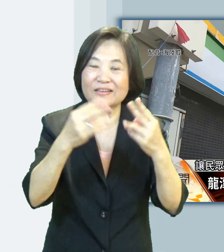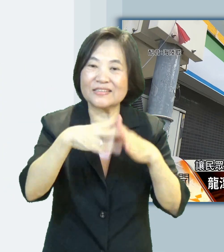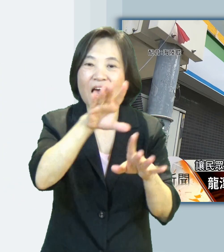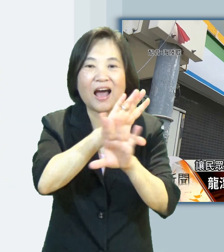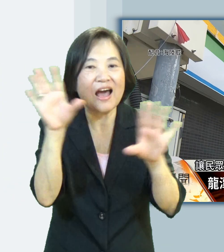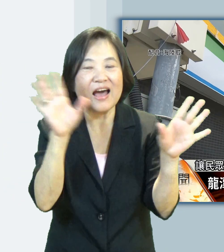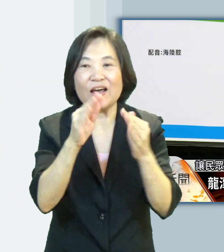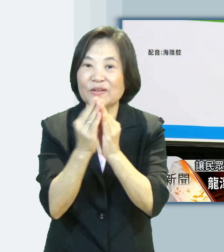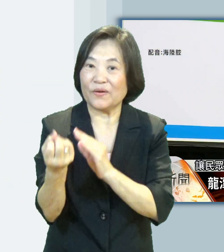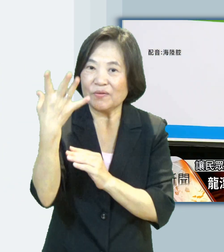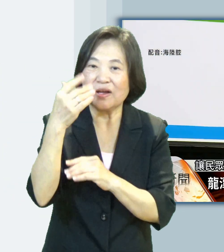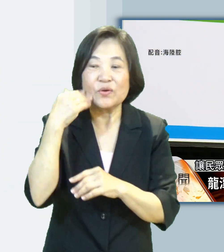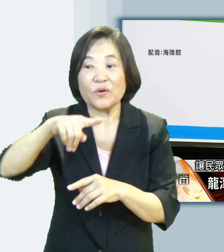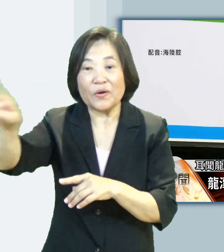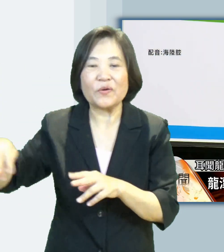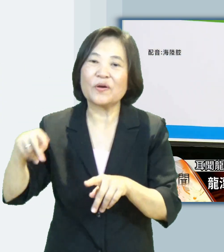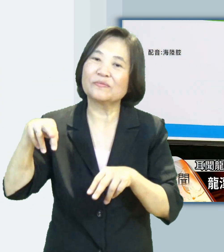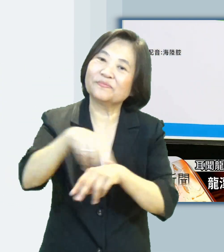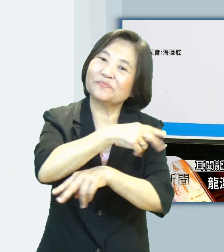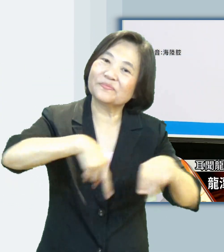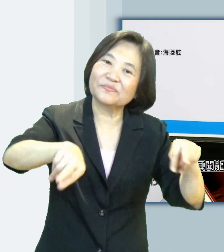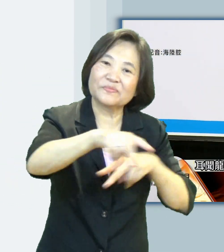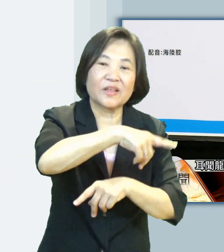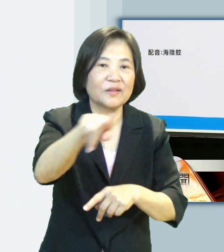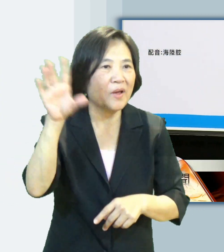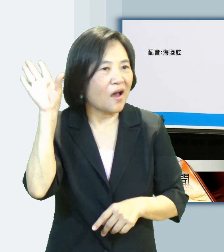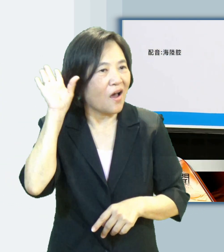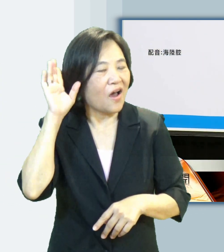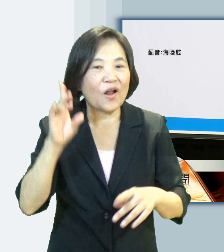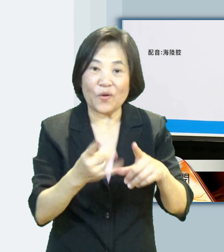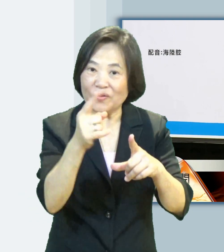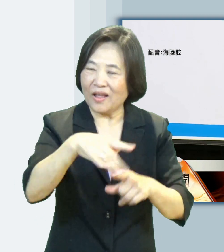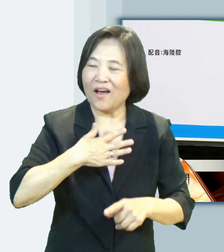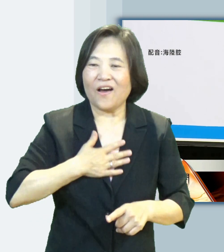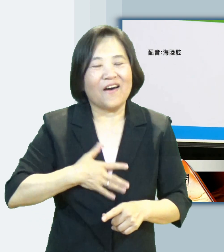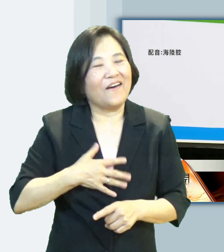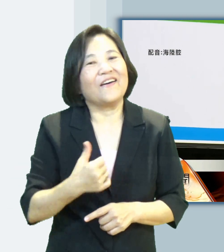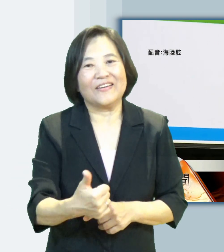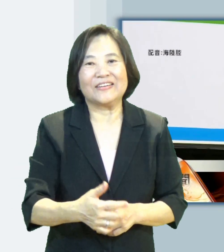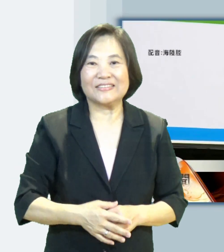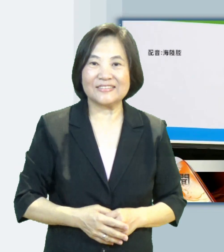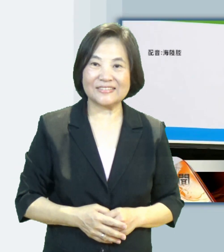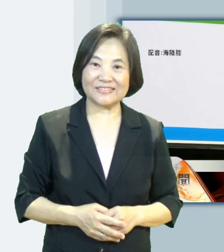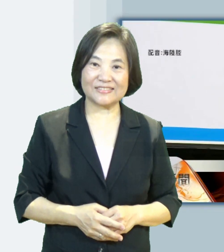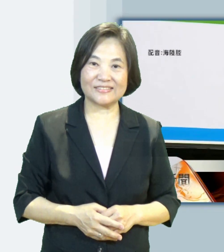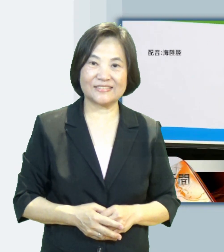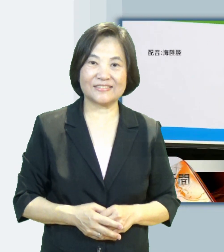众行到龙潭，坐在谈到龙潭的好声音。哈加新闻罗安塔突然报道。